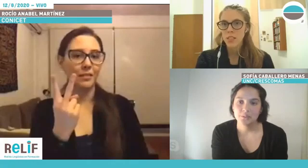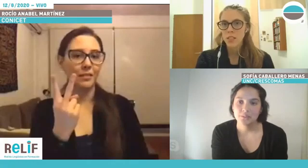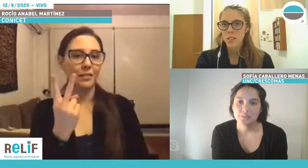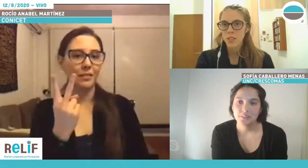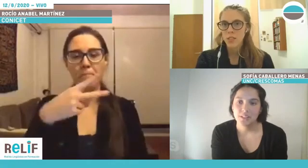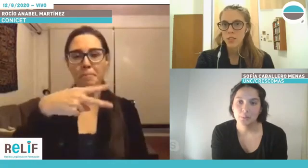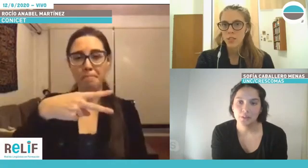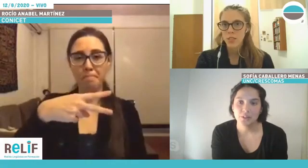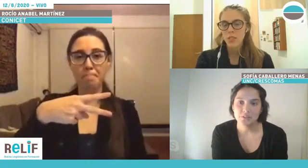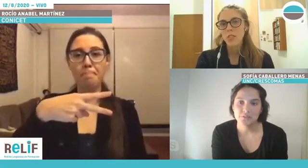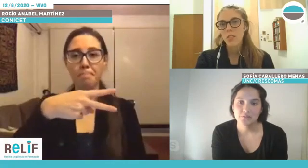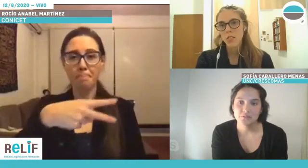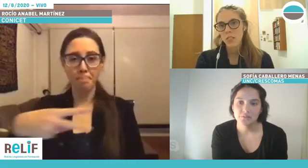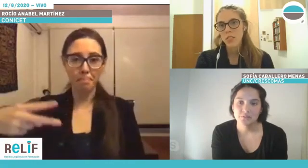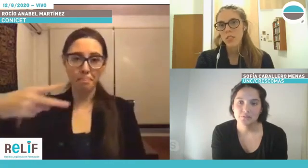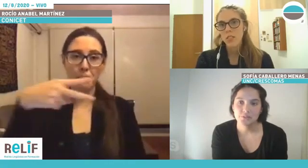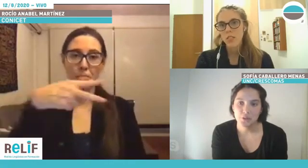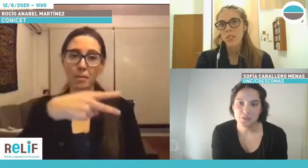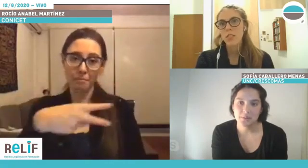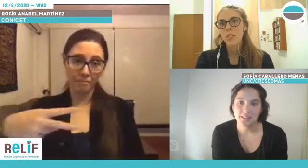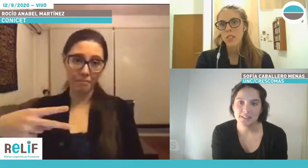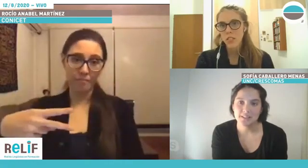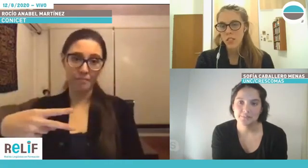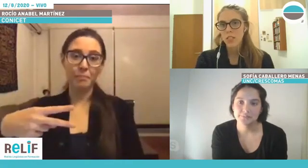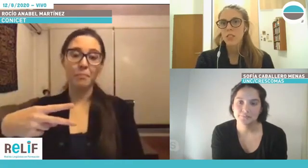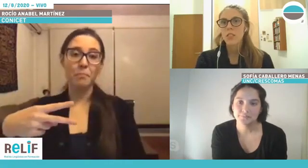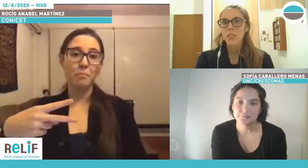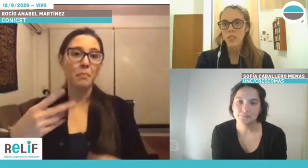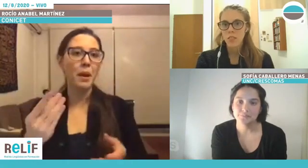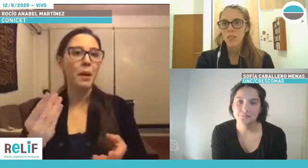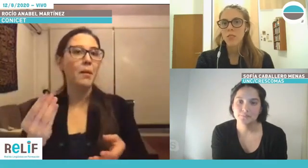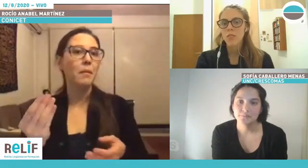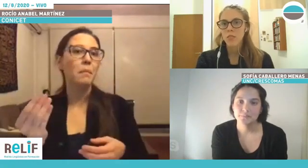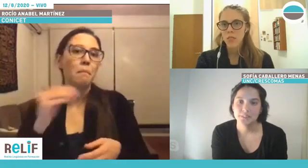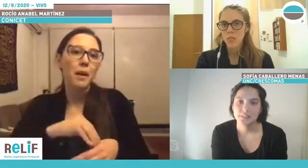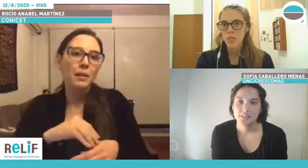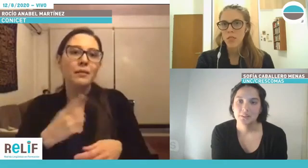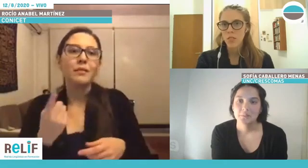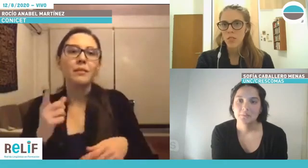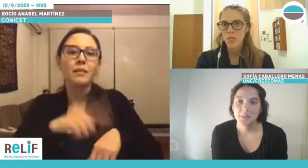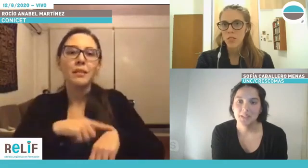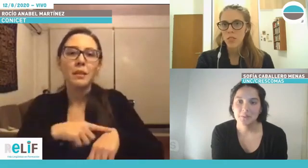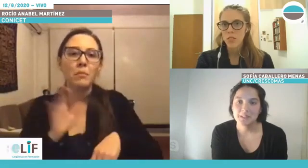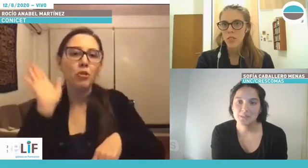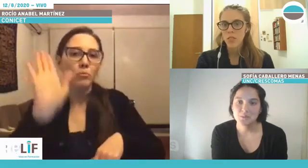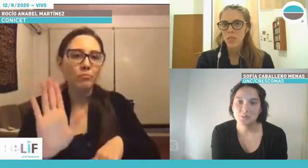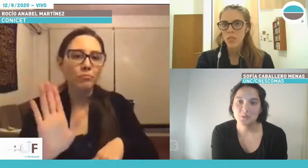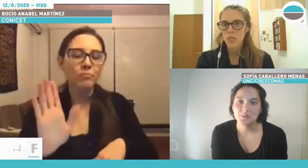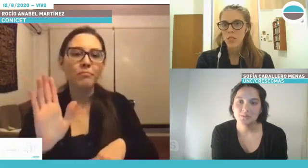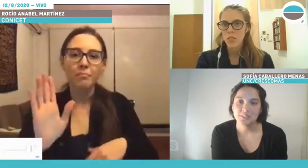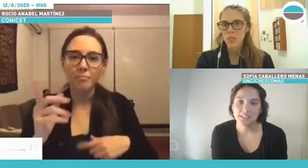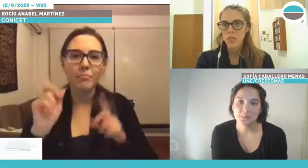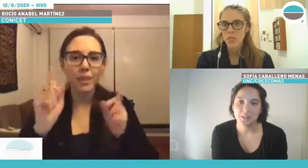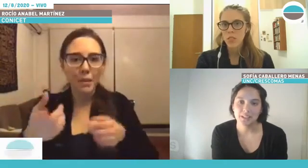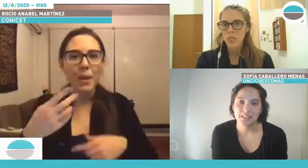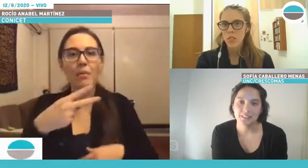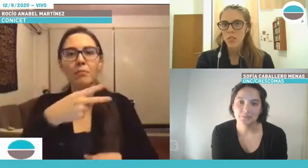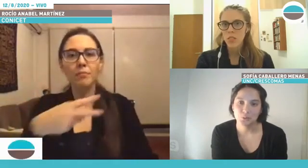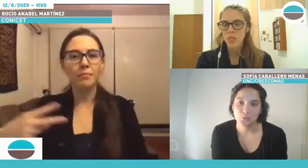Le sumo el número 2 semanas, Ujú. pero también le sumo la